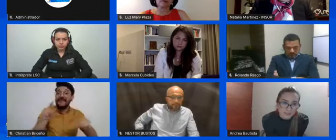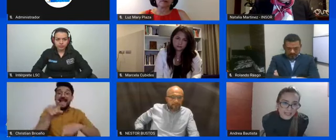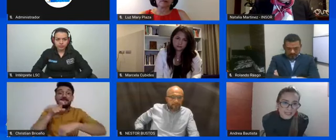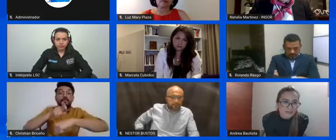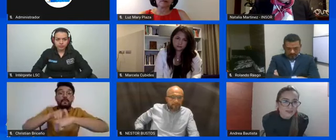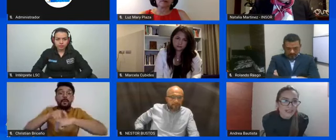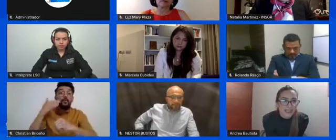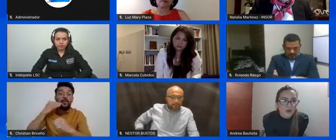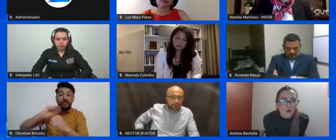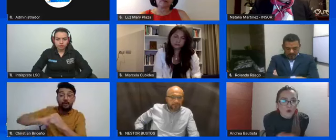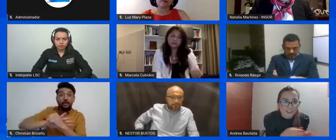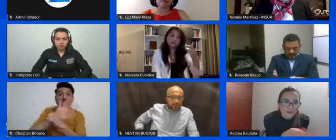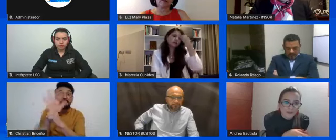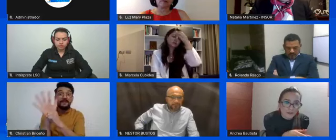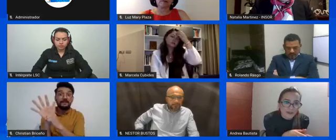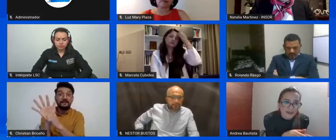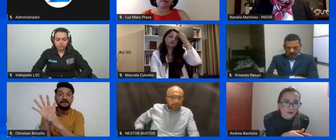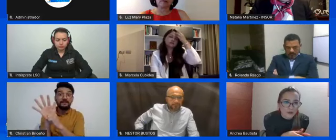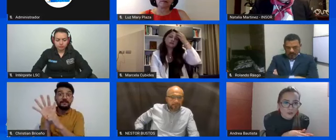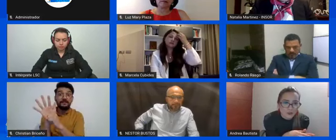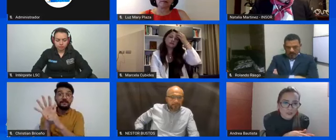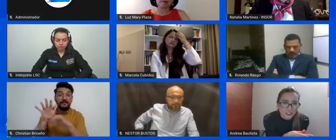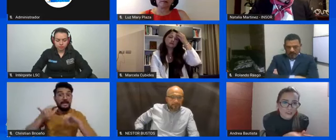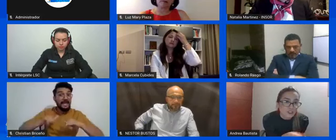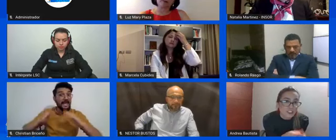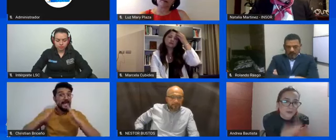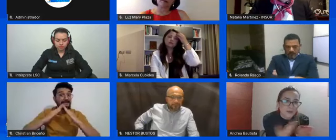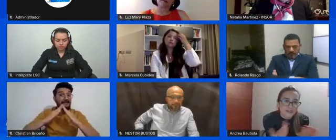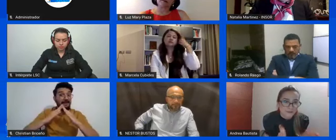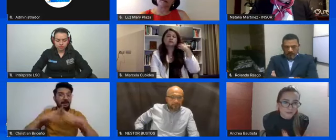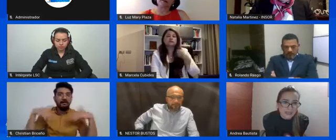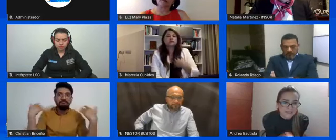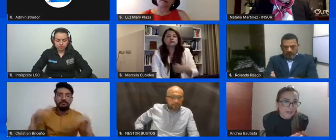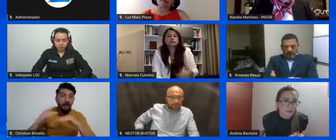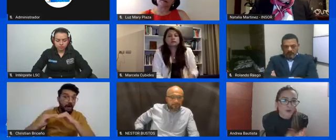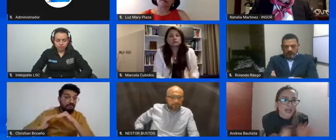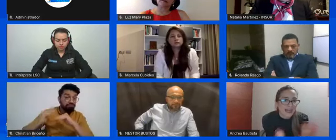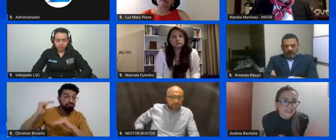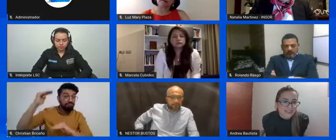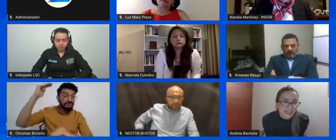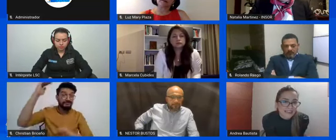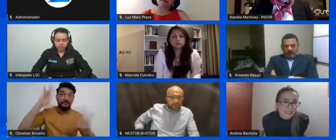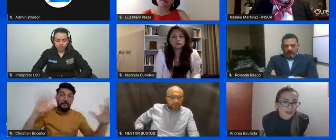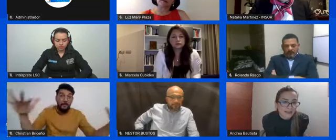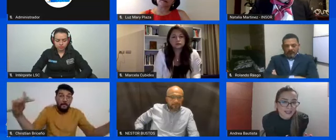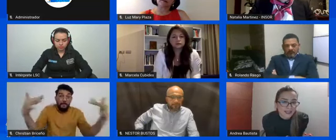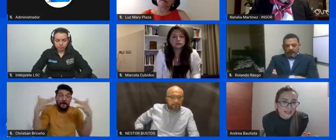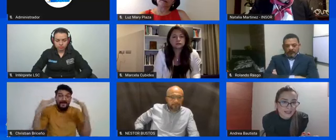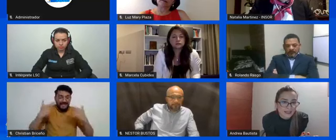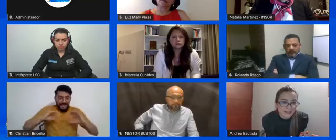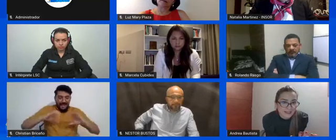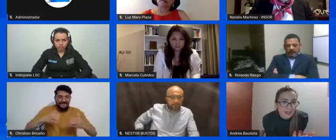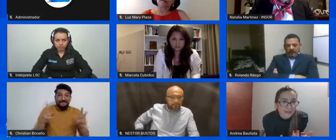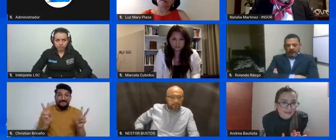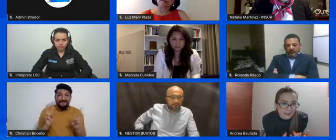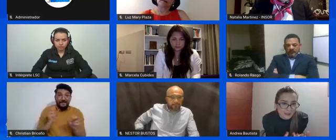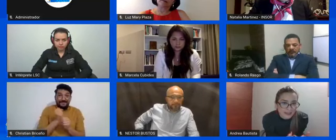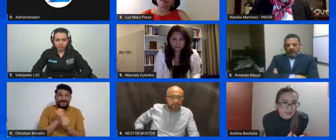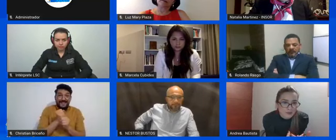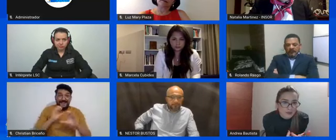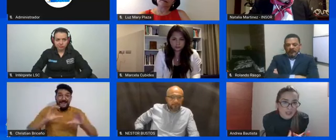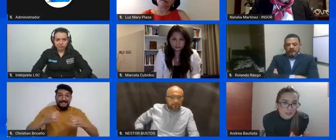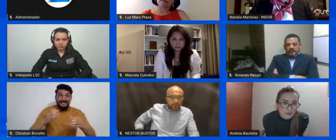Pero también otra forma o otros contenidos muchísimo más informales. Por ejemplo, acerca del tema de la